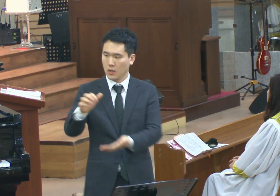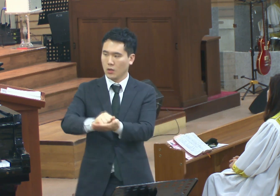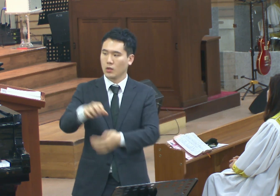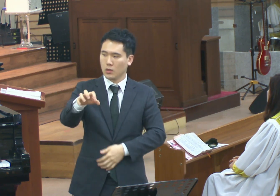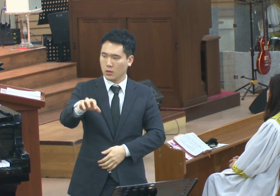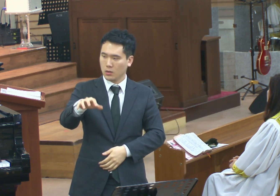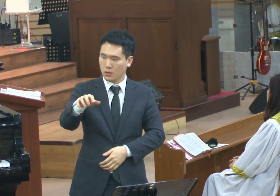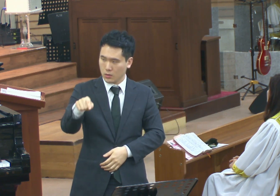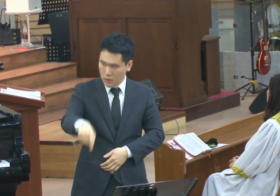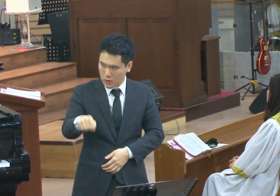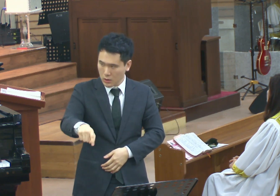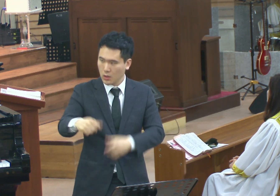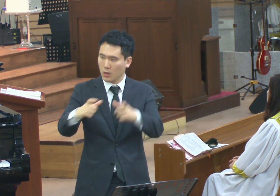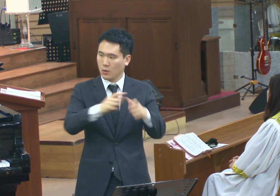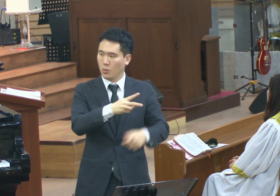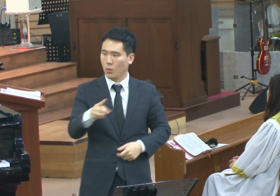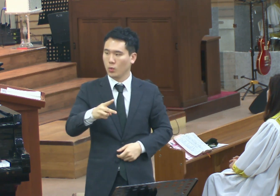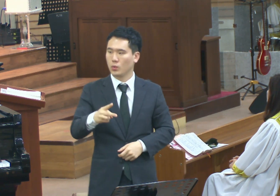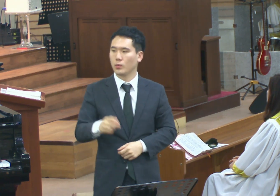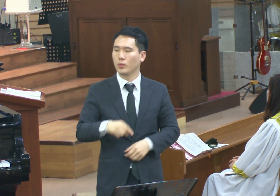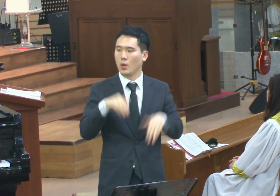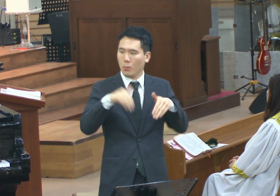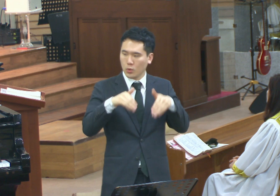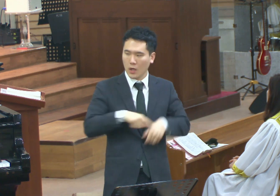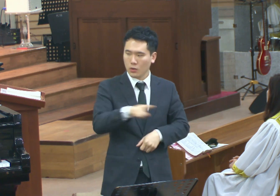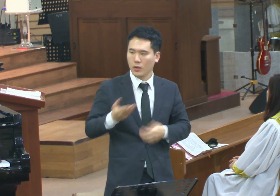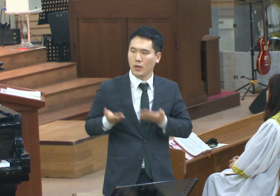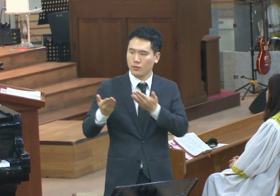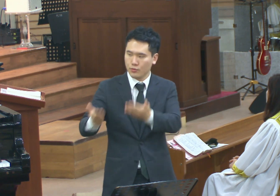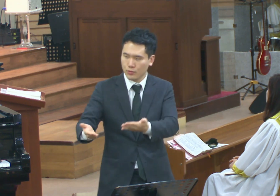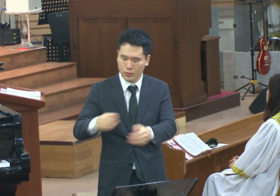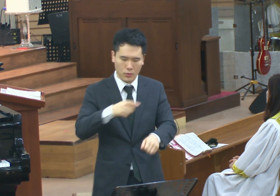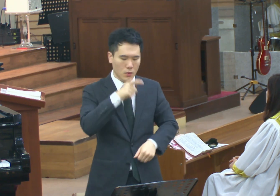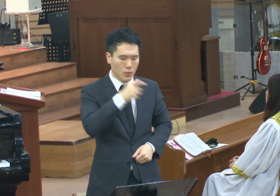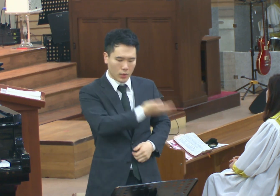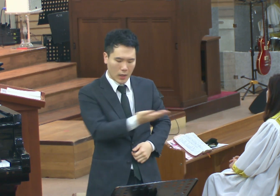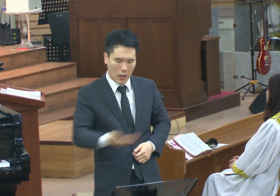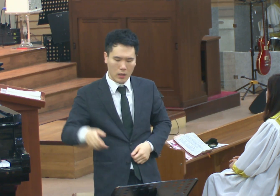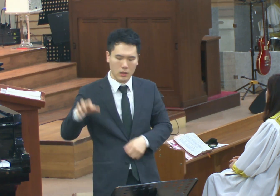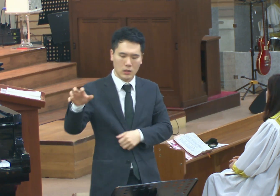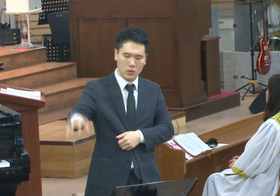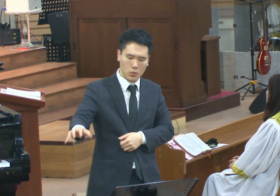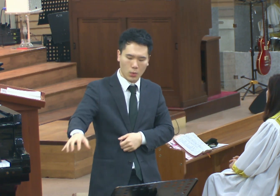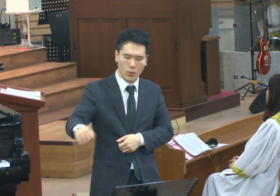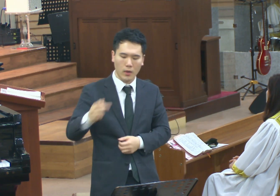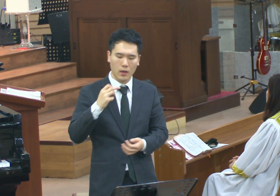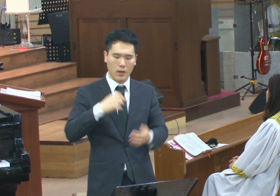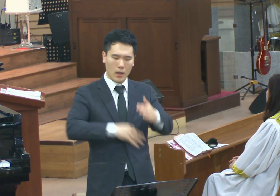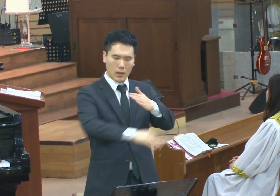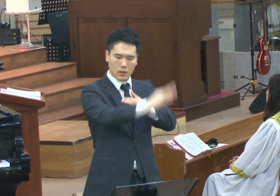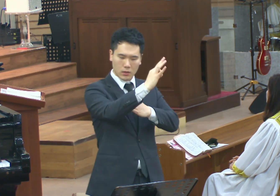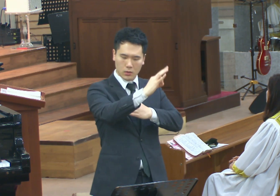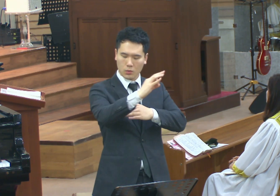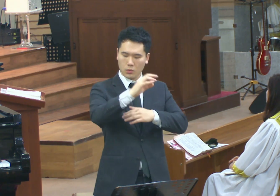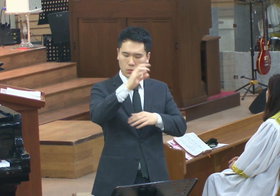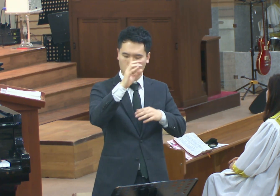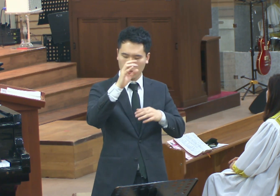너희에게 준 요단 이쪽 해 놓는 곳으로 돌아와서 그것을 차지할지니라.